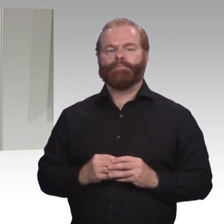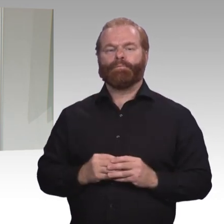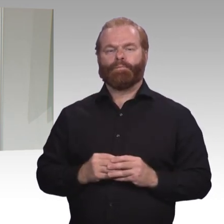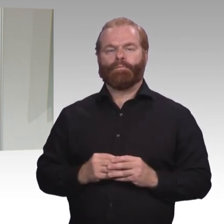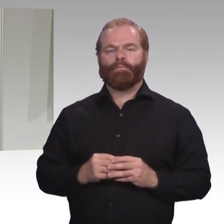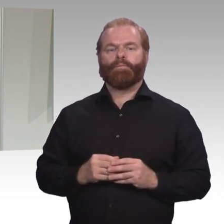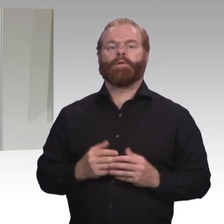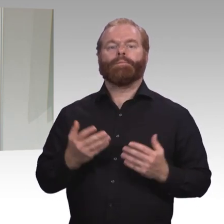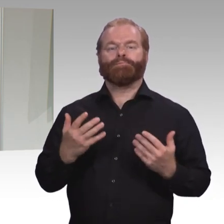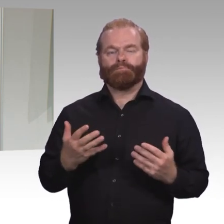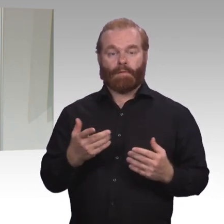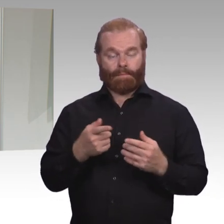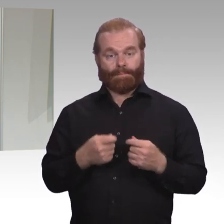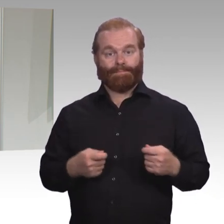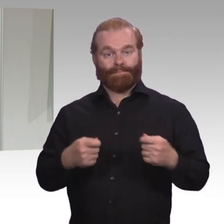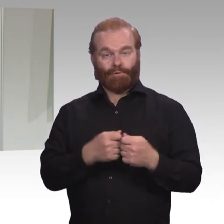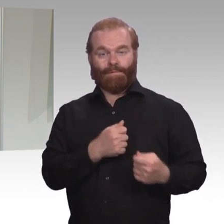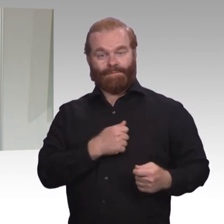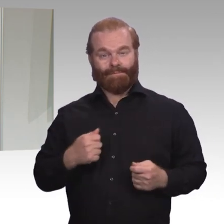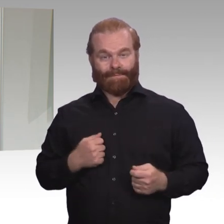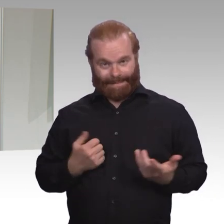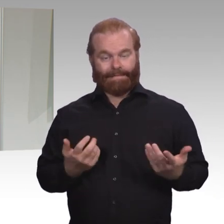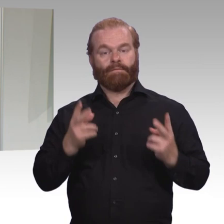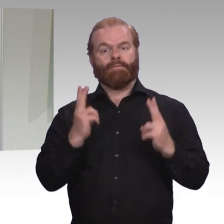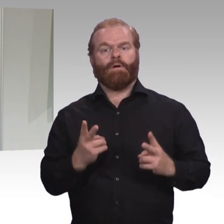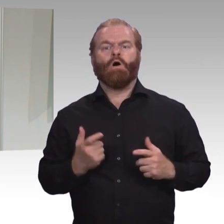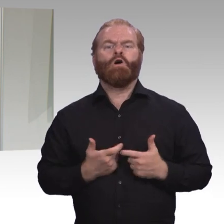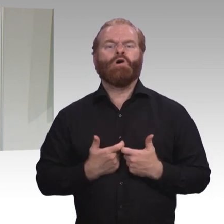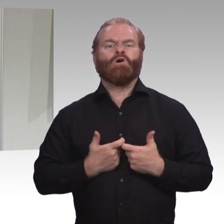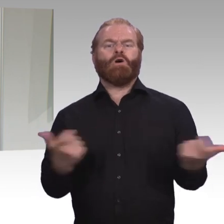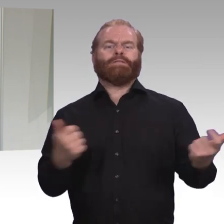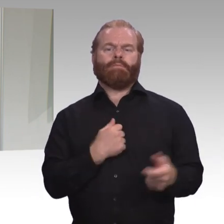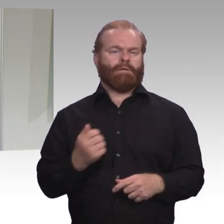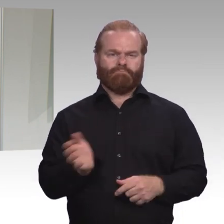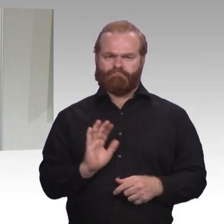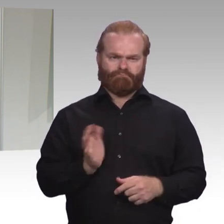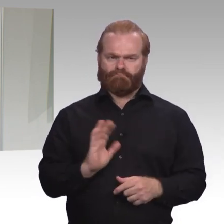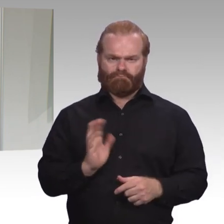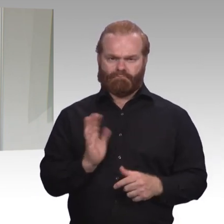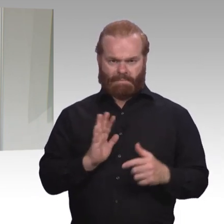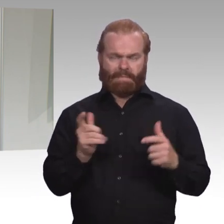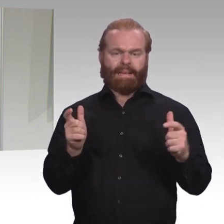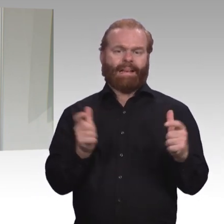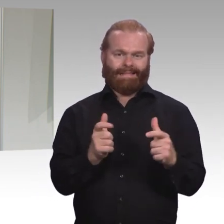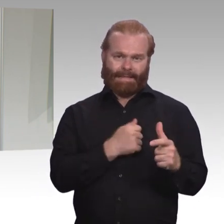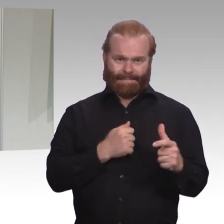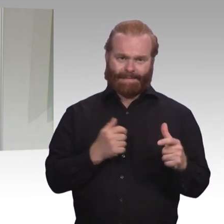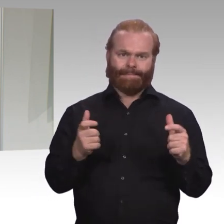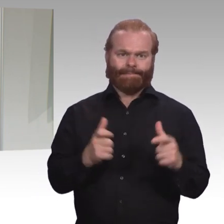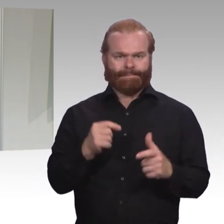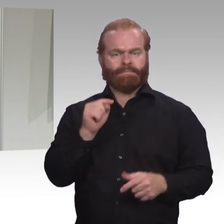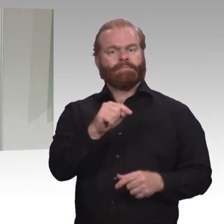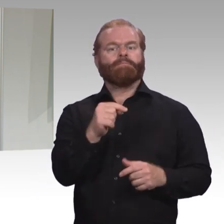Bündnisses. Umso wichtiger, dass wir diese kleine Armee zu 100% mit Personal, Waffen und